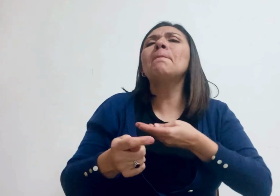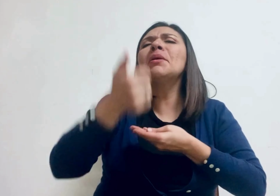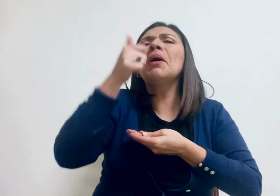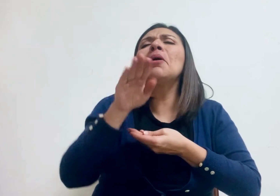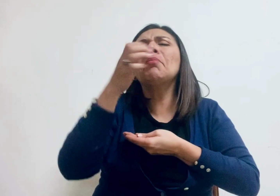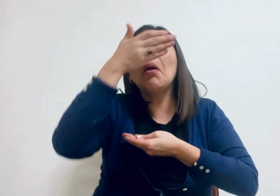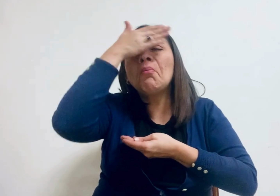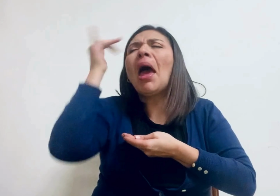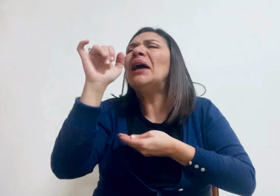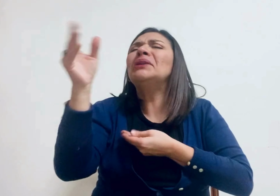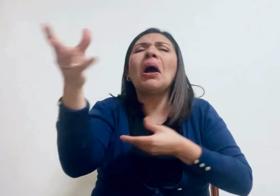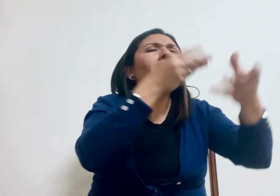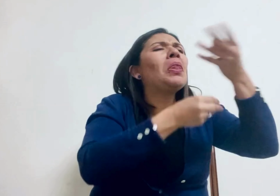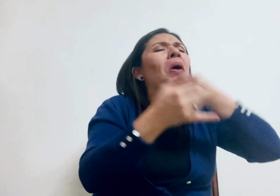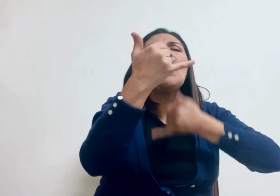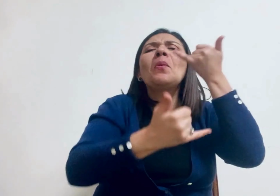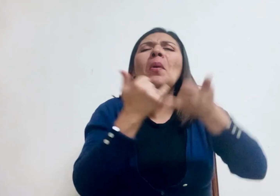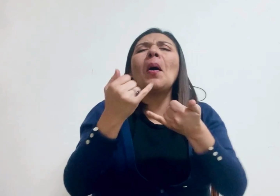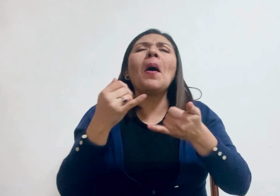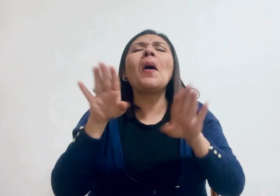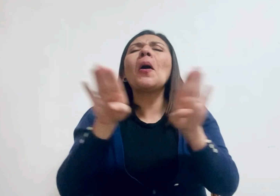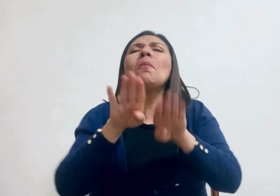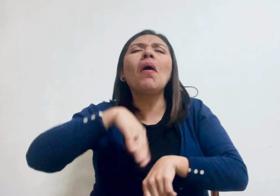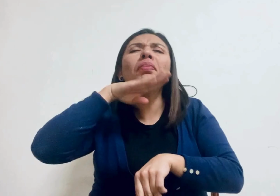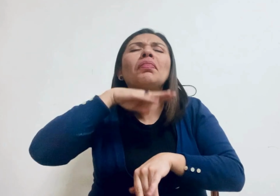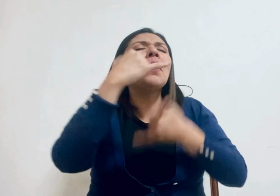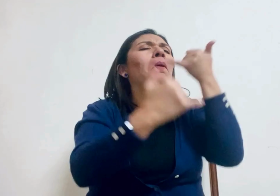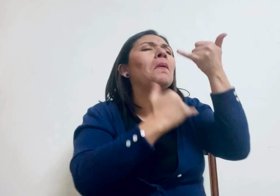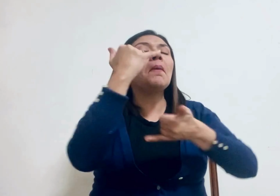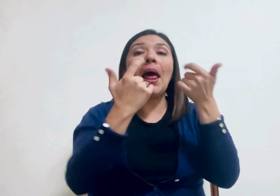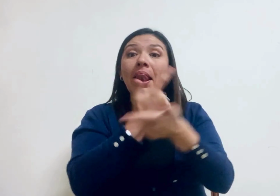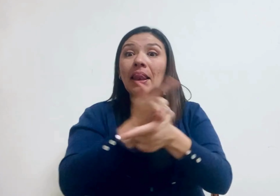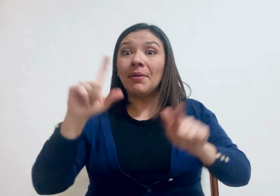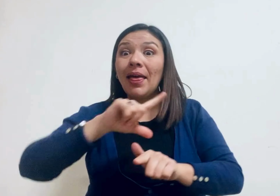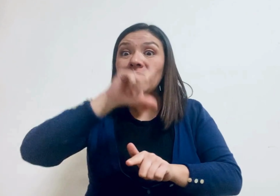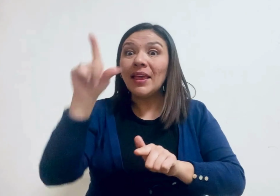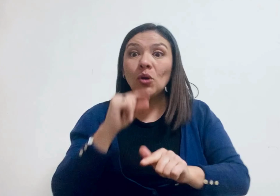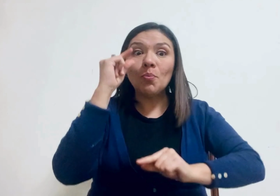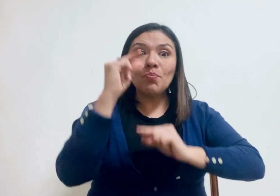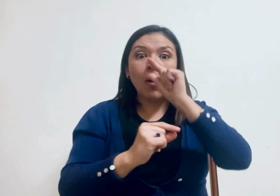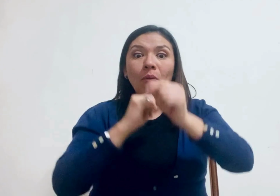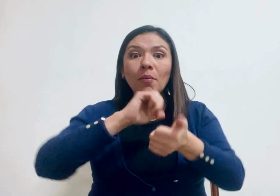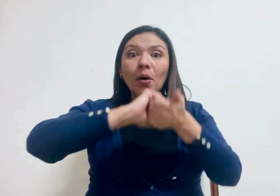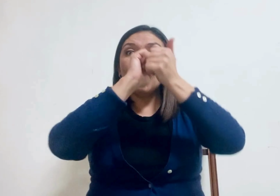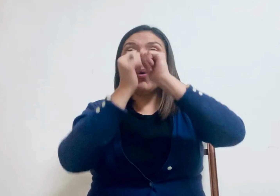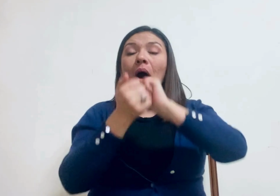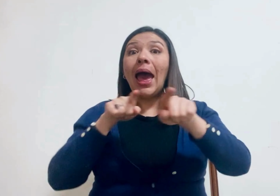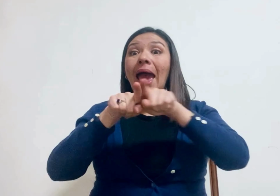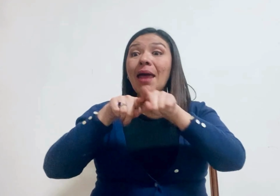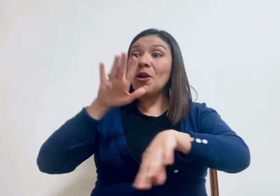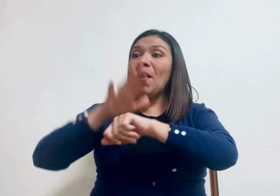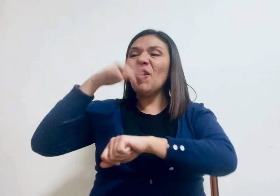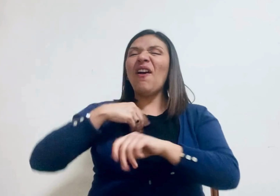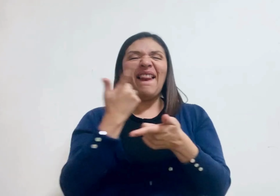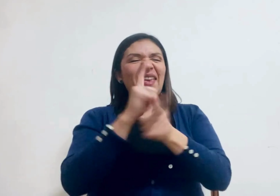bebé agarraba lo que fuera y entonces él muy feliz le cambiaba lo que fuera, pero poco a poco ya esta situación de yo soy el hermano mayor y te doy lo